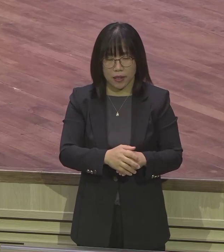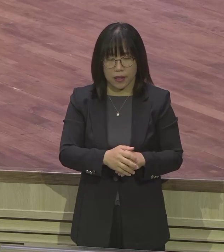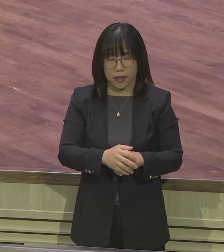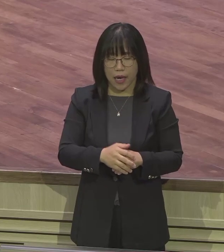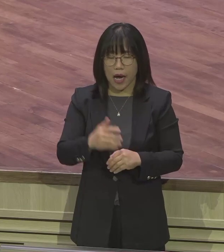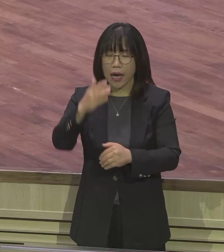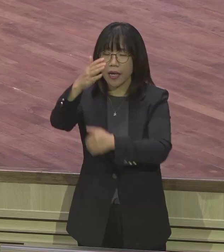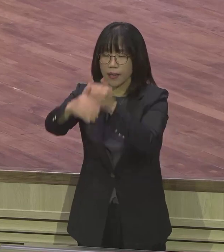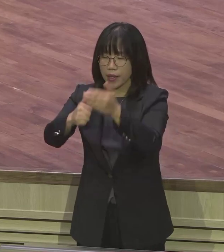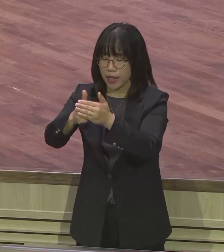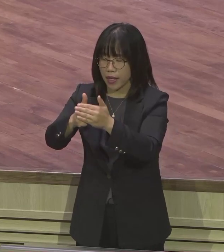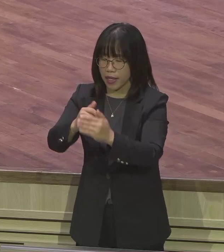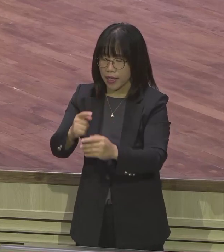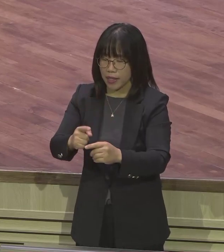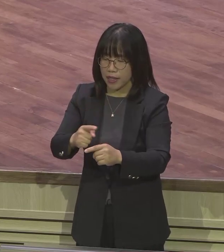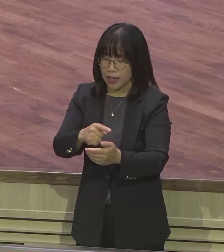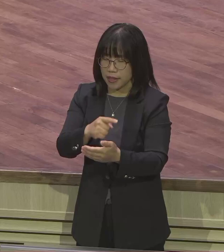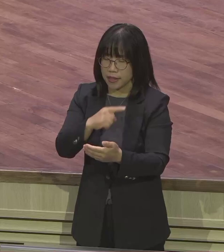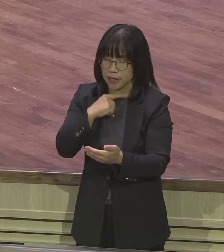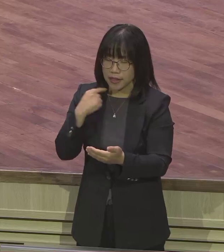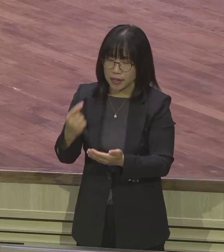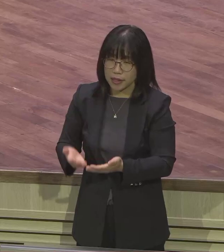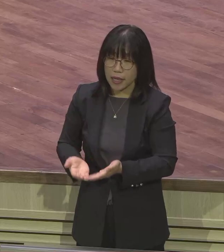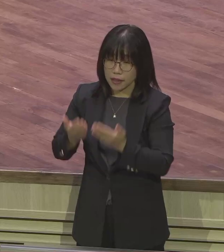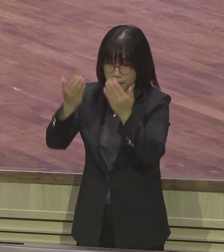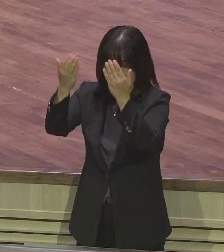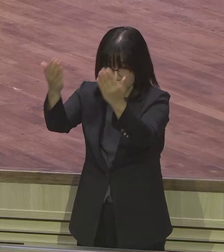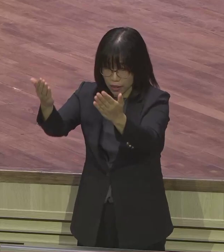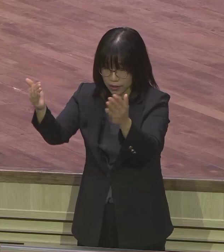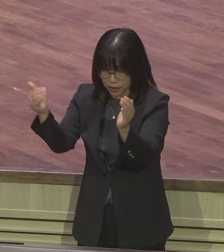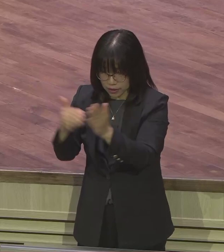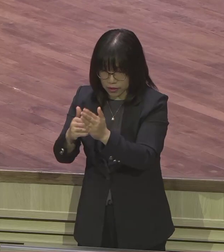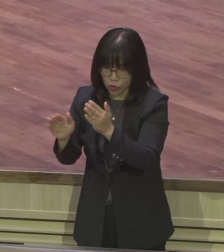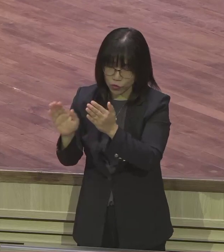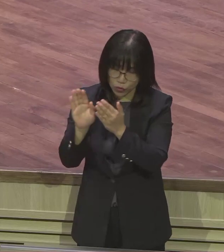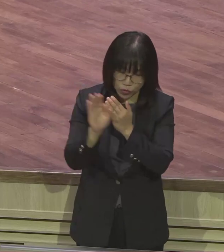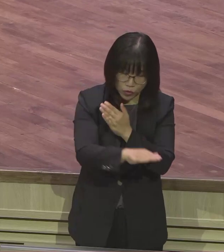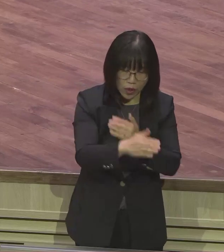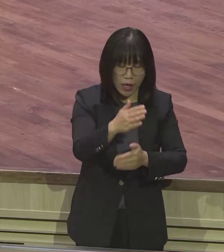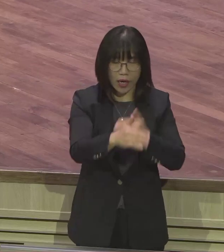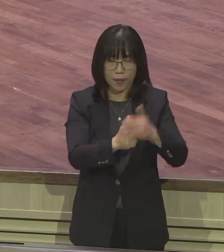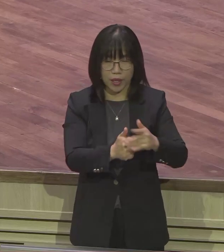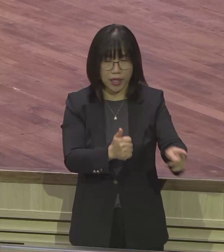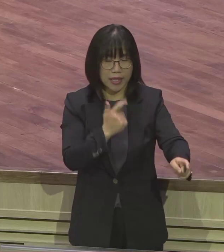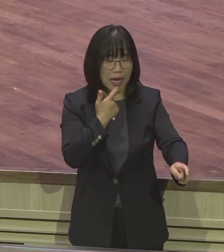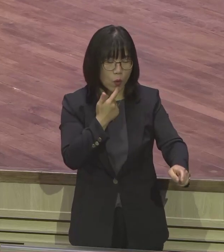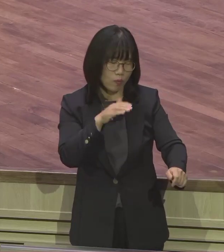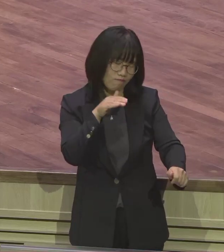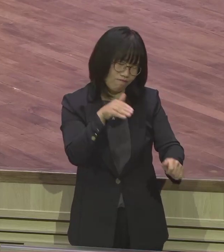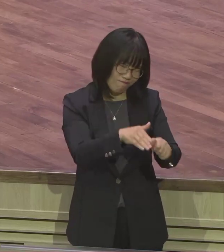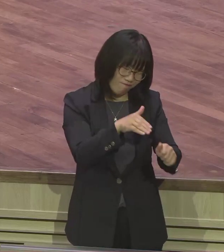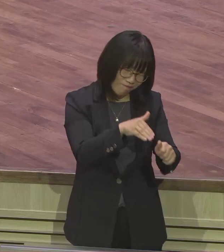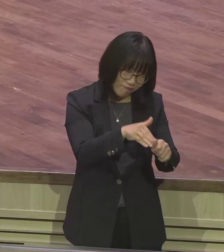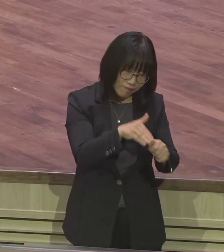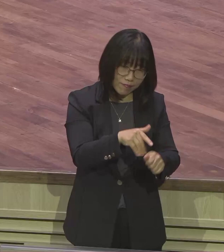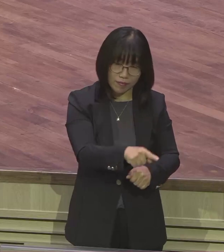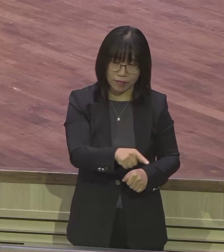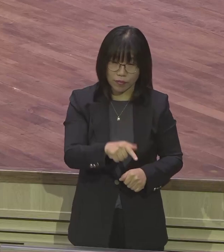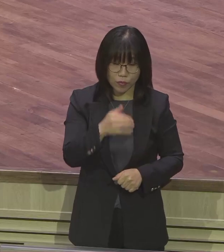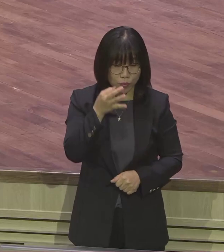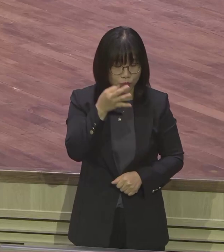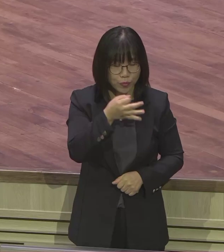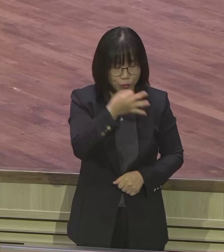밤에 하나님이 이상 중에 이스라엘에게 나타나 이르시되 야곱아 야곱아 하시는지라. 야곱이 이르되 내가 여기 있나이다